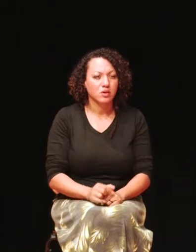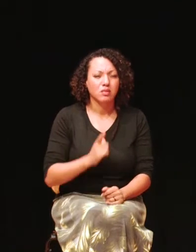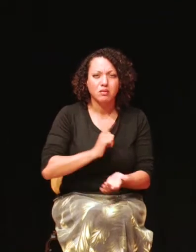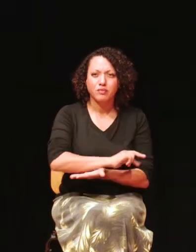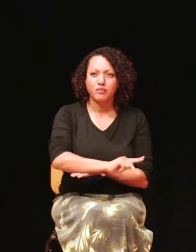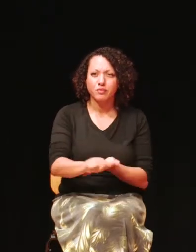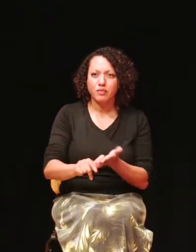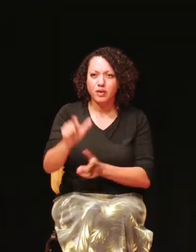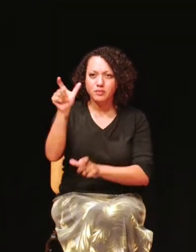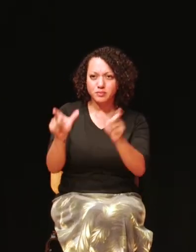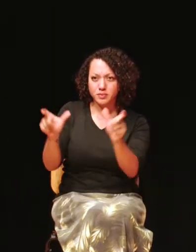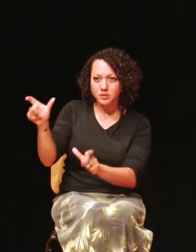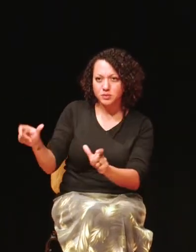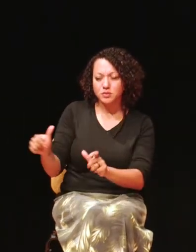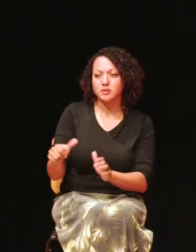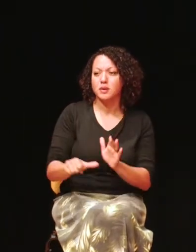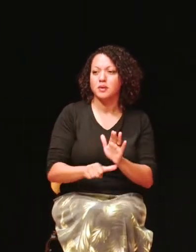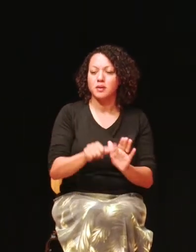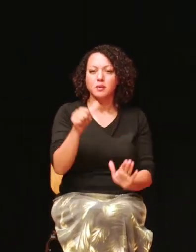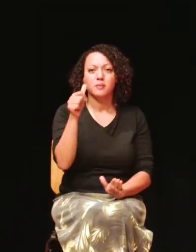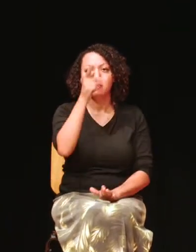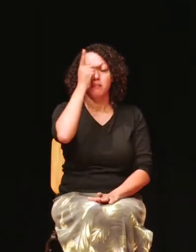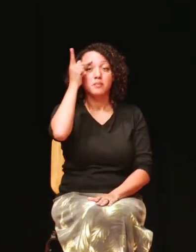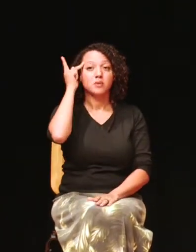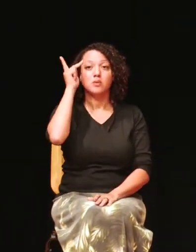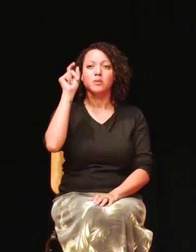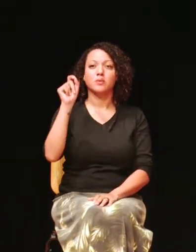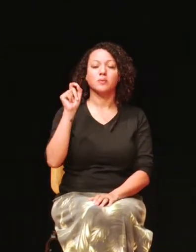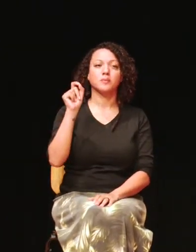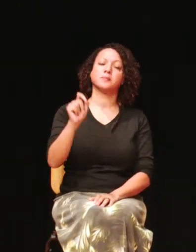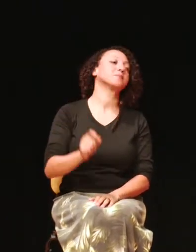várias questões. A primeira é,